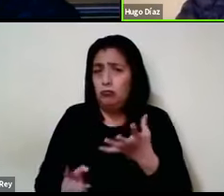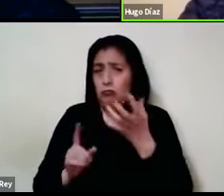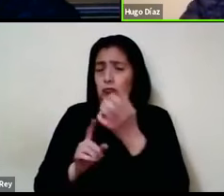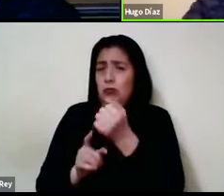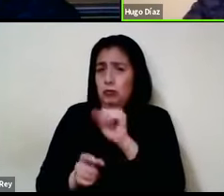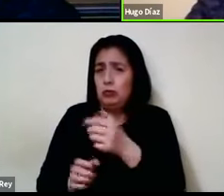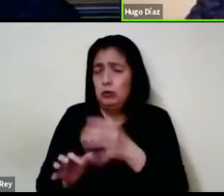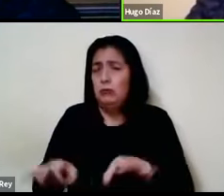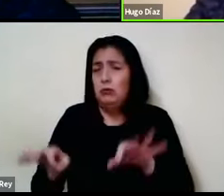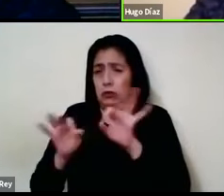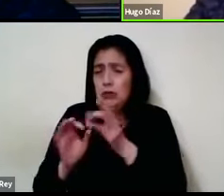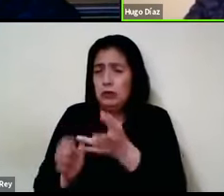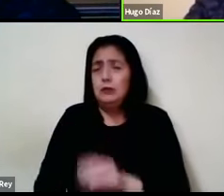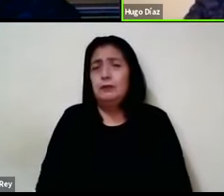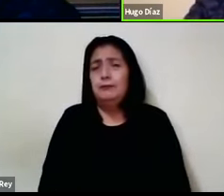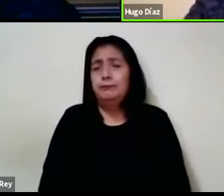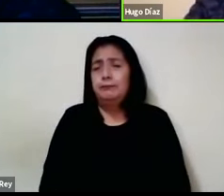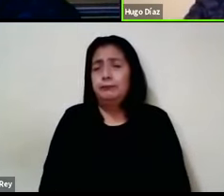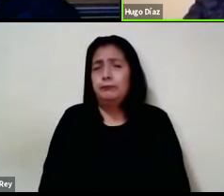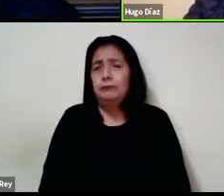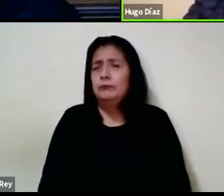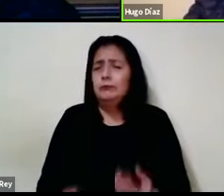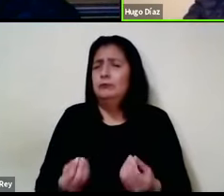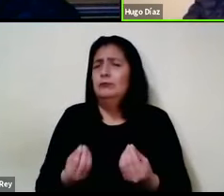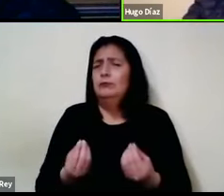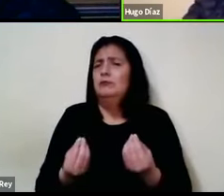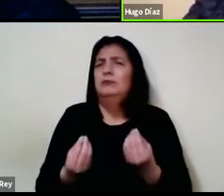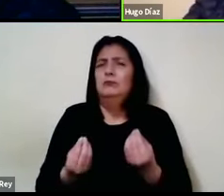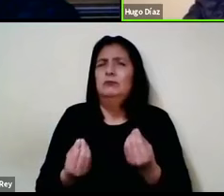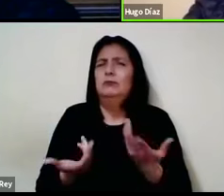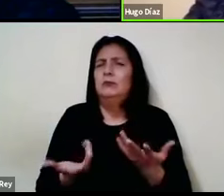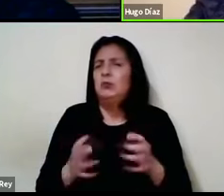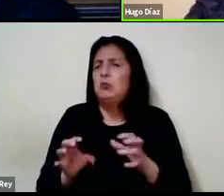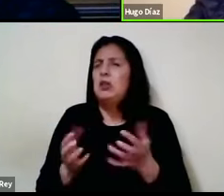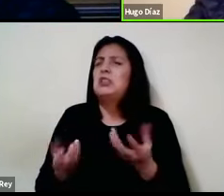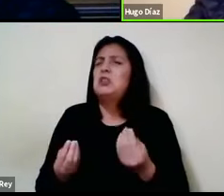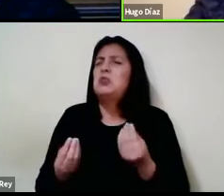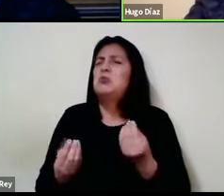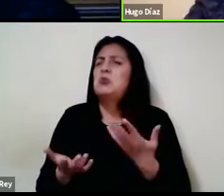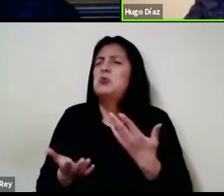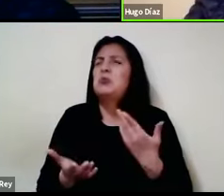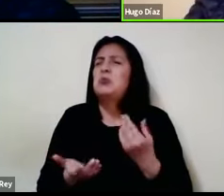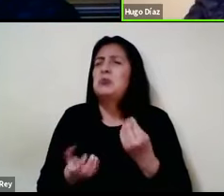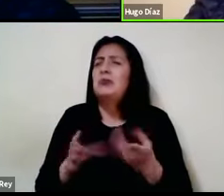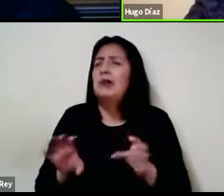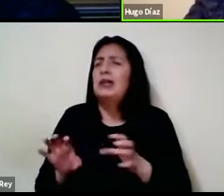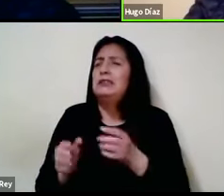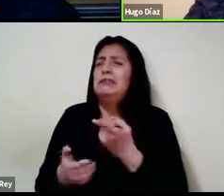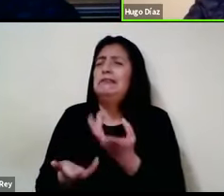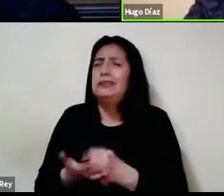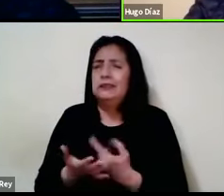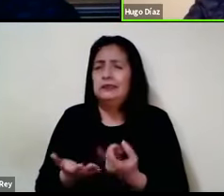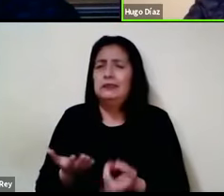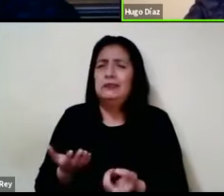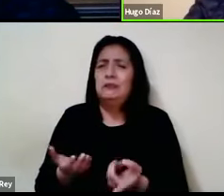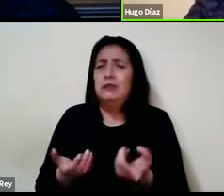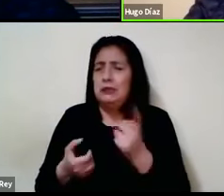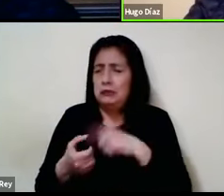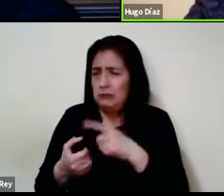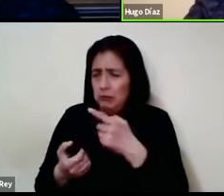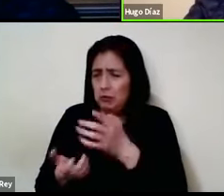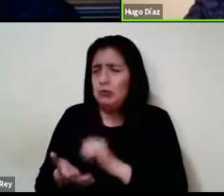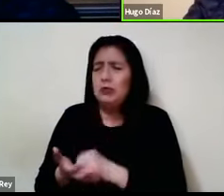realmente importante. ¿Cómo haces ese proceso que involucra un mayor compromiso de